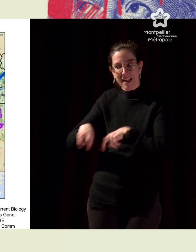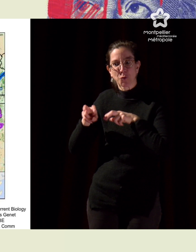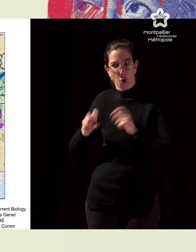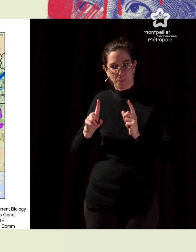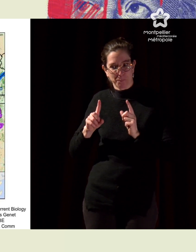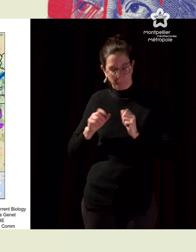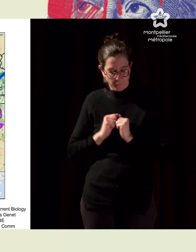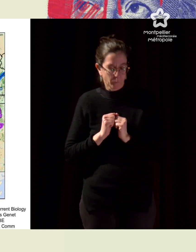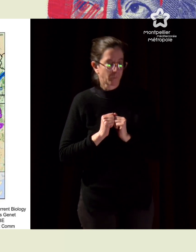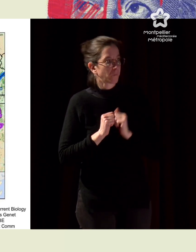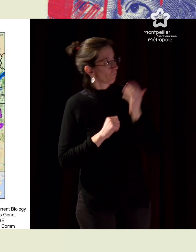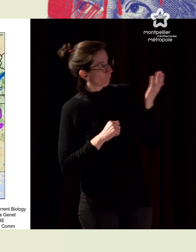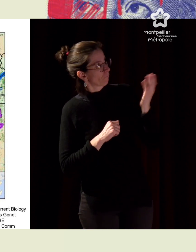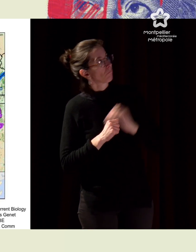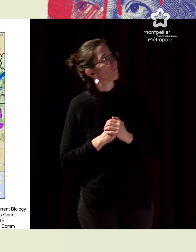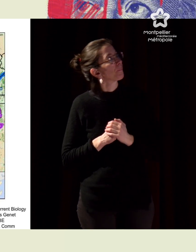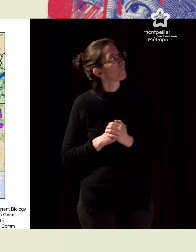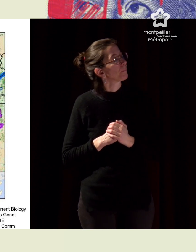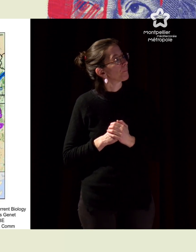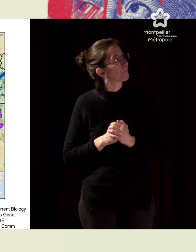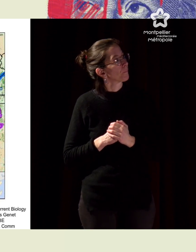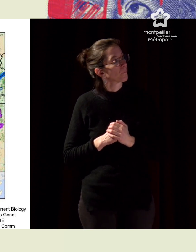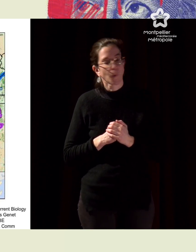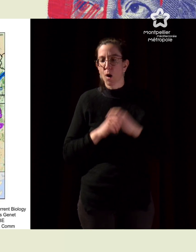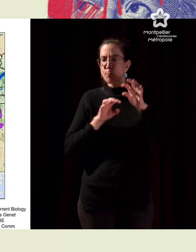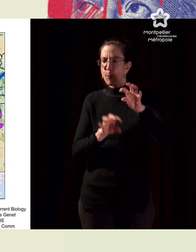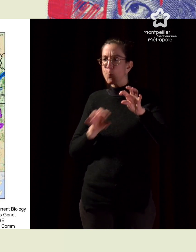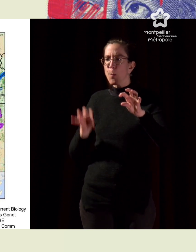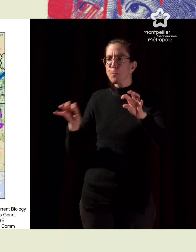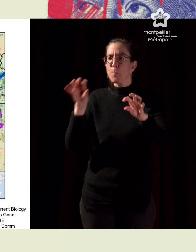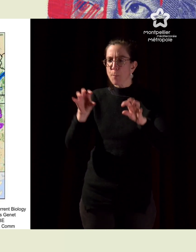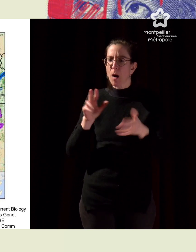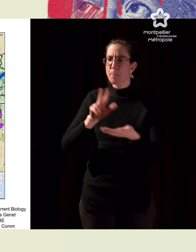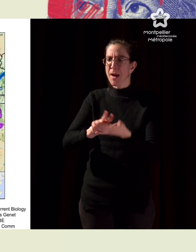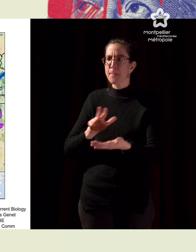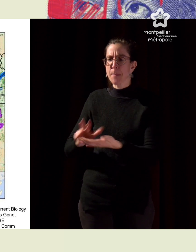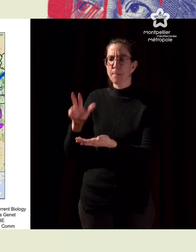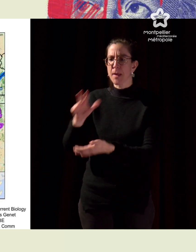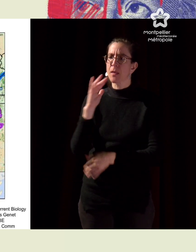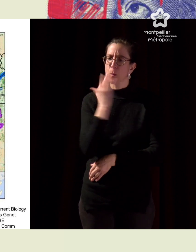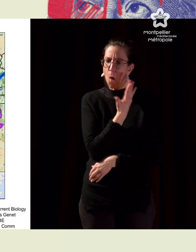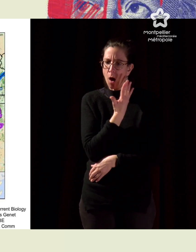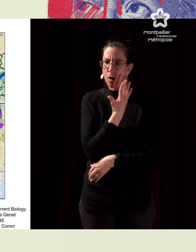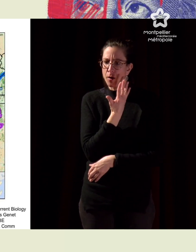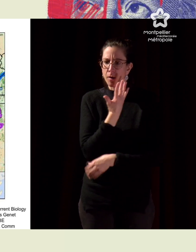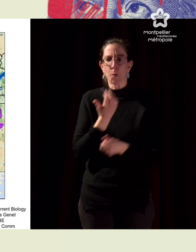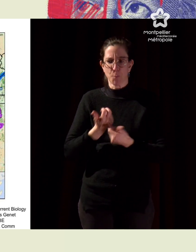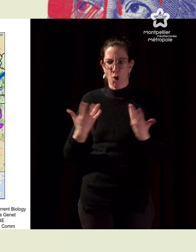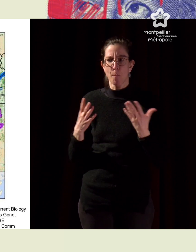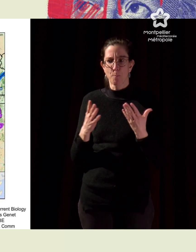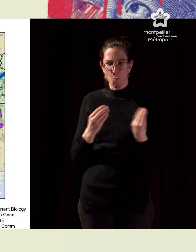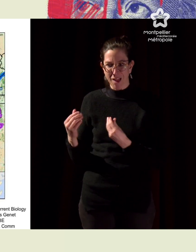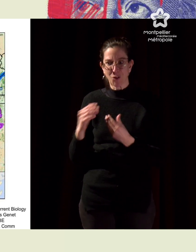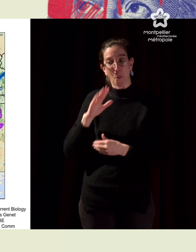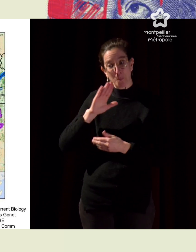là, vous avez une représentation des différentes, les grandes taches de couleur, c'est les différentes populations pygmées que l'on